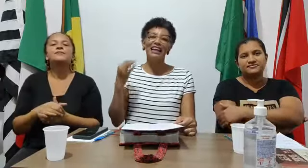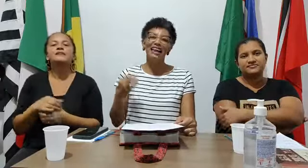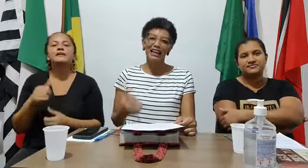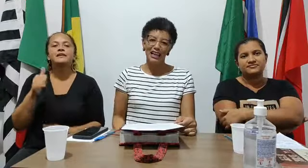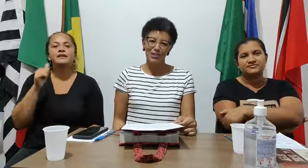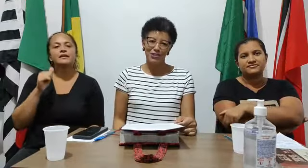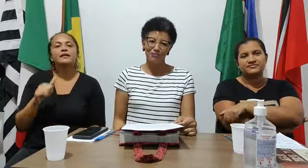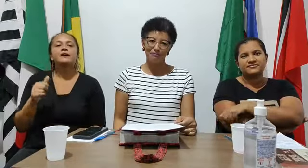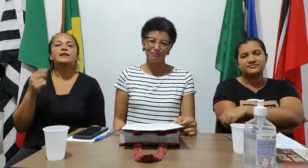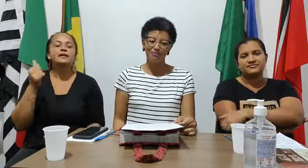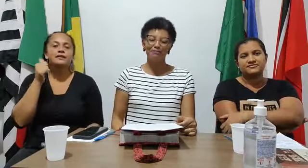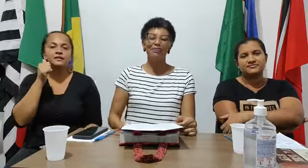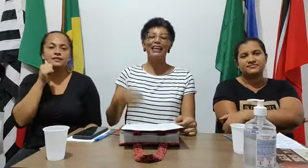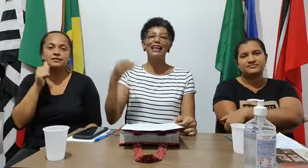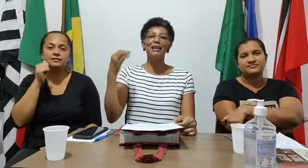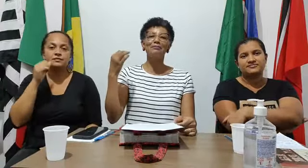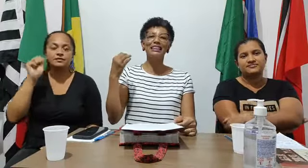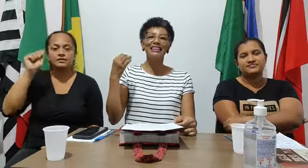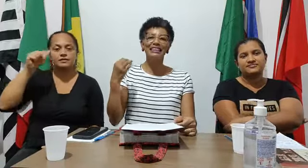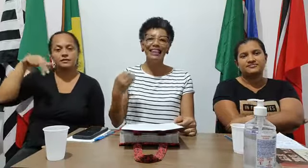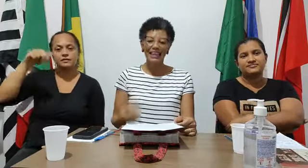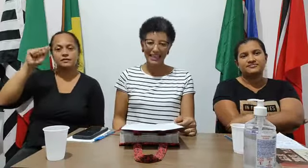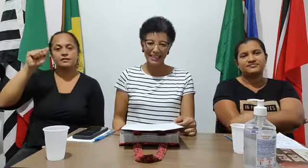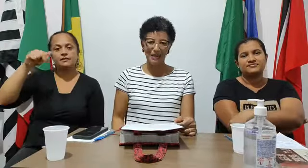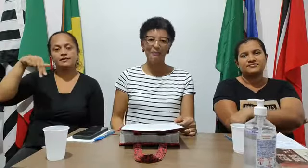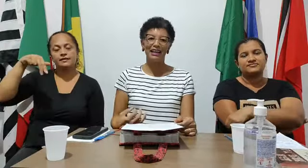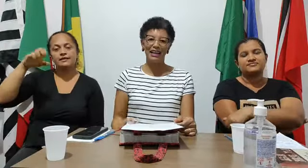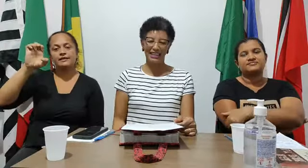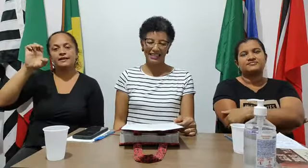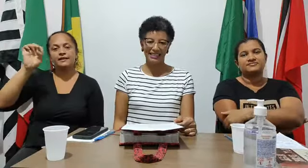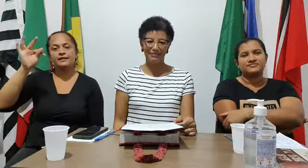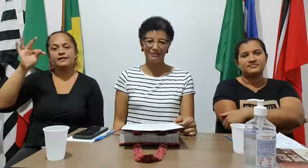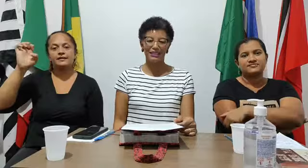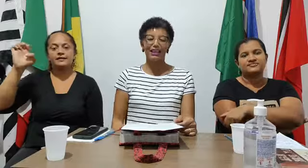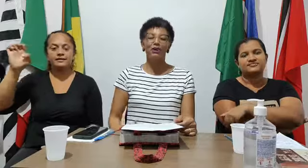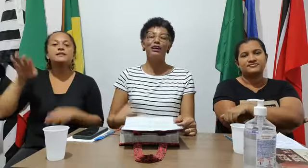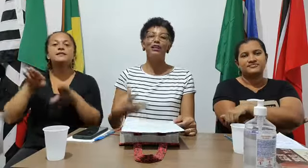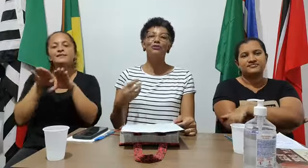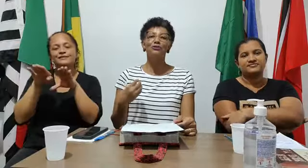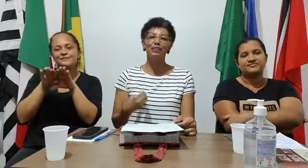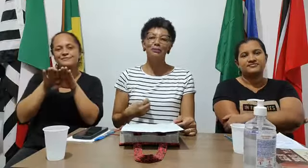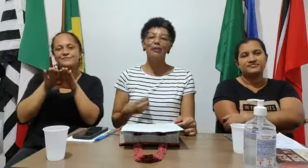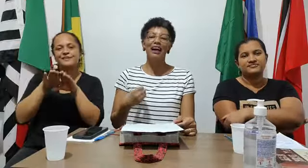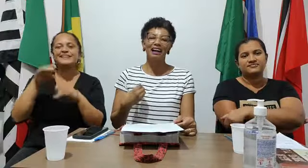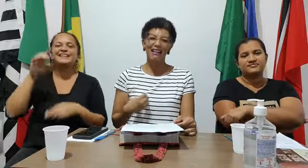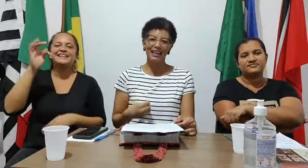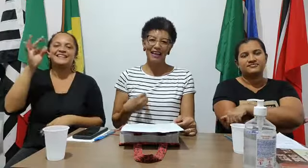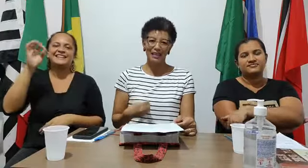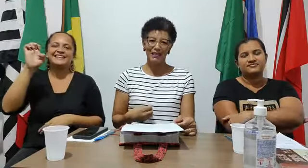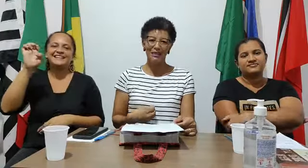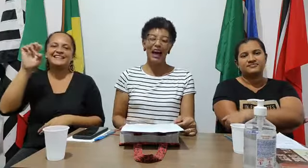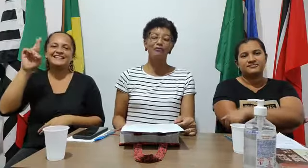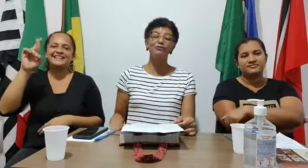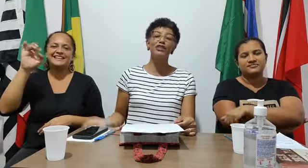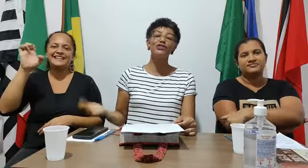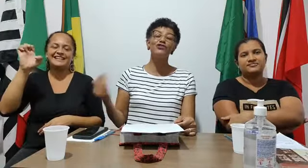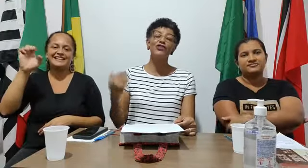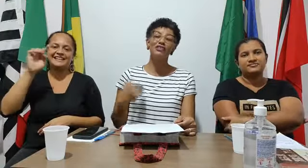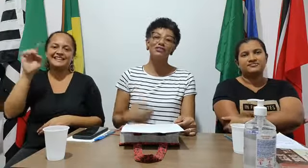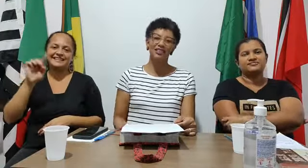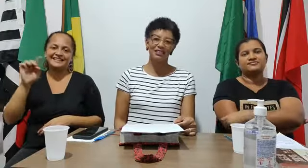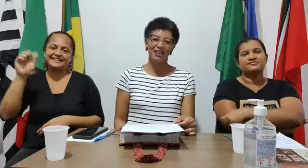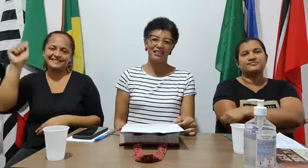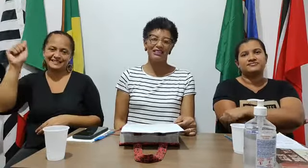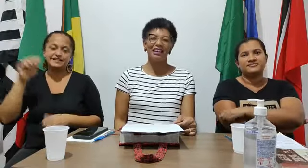irmã Ananete e a irmã Tereza Magalhães. Quando eu vim para a IHM, há